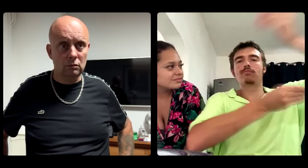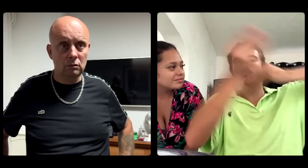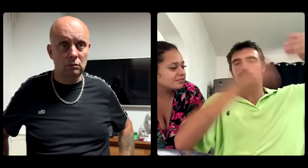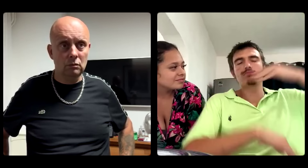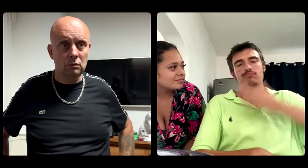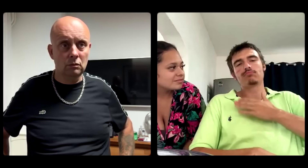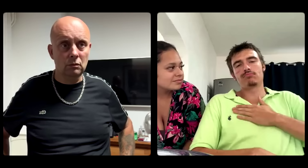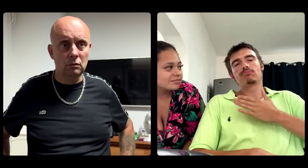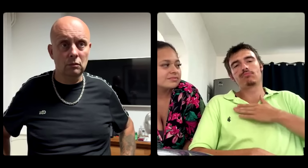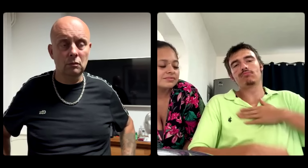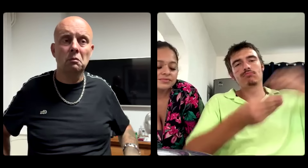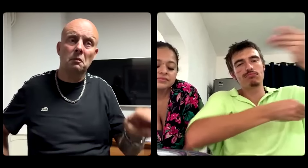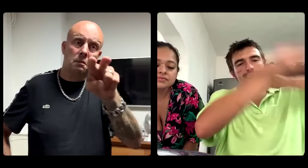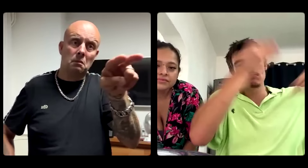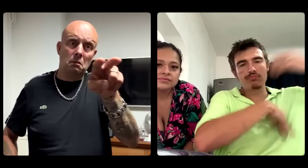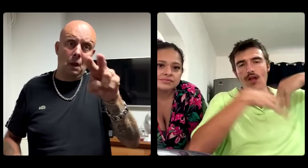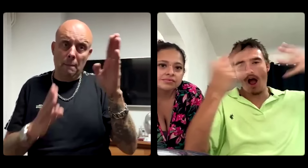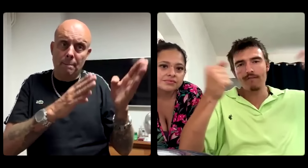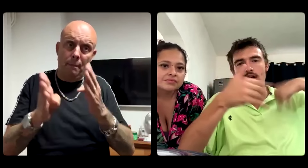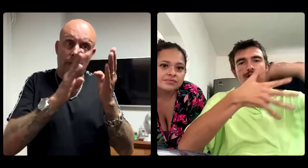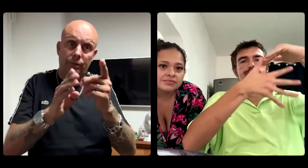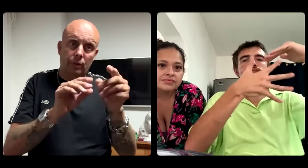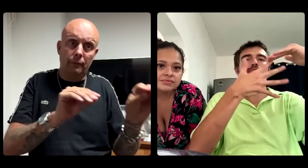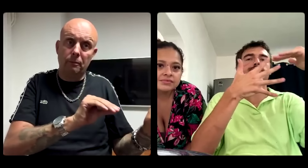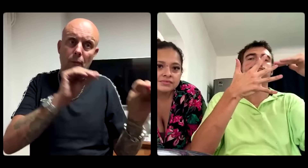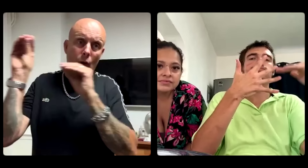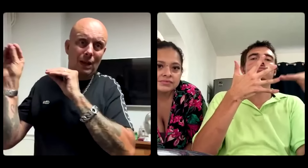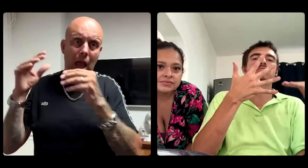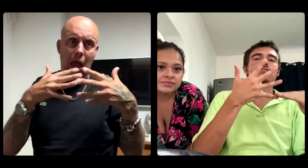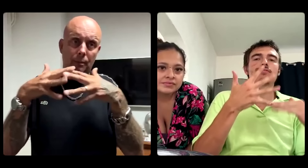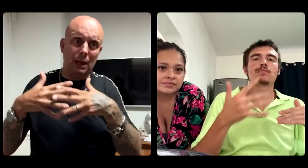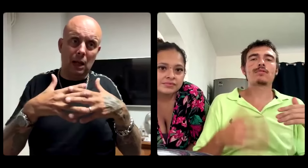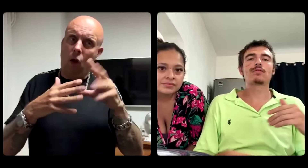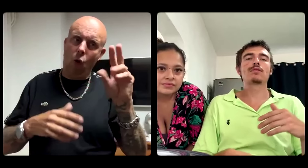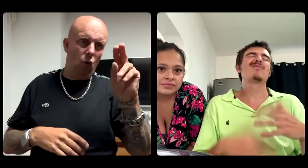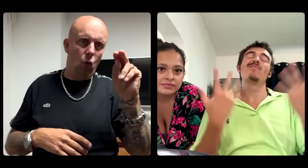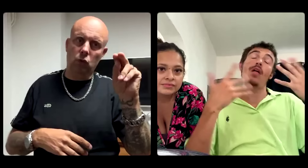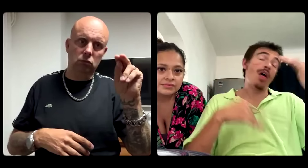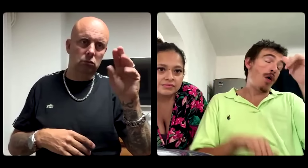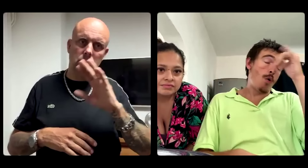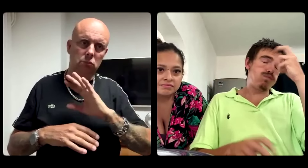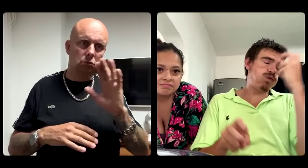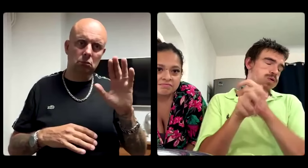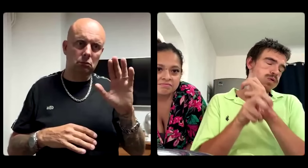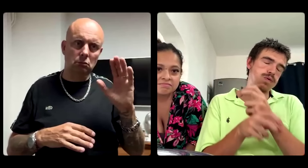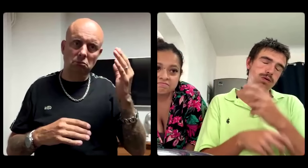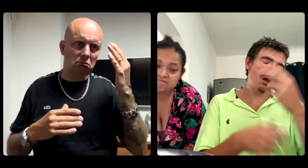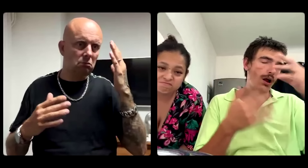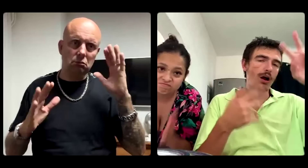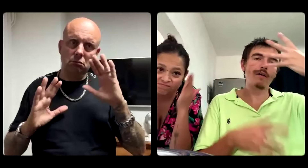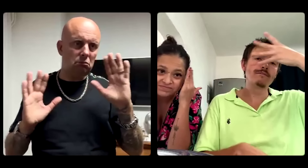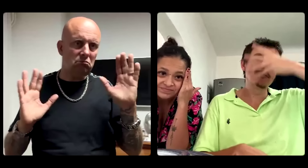De kleur is even. Nee, het is blond.